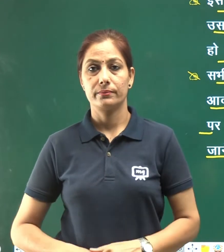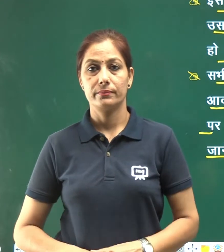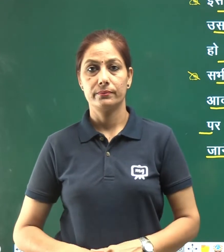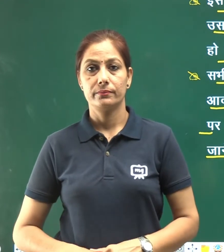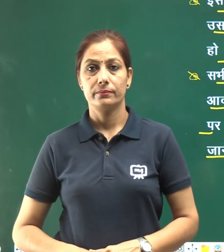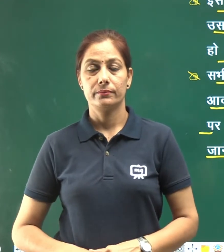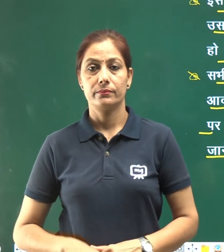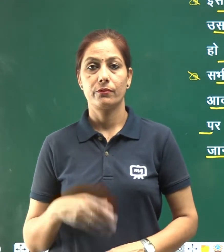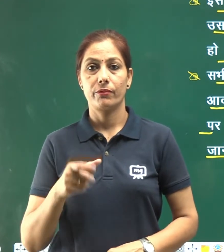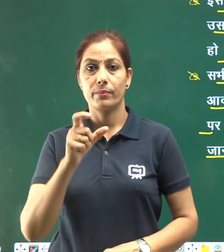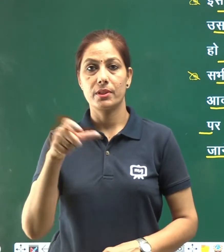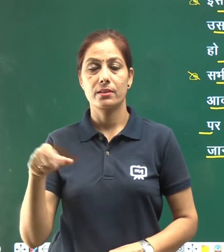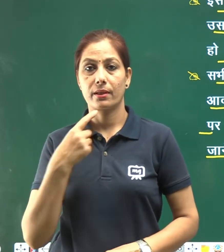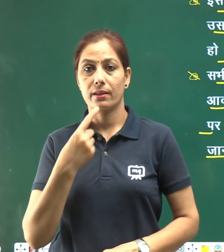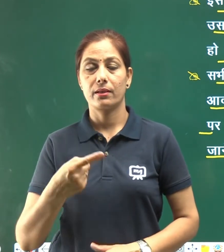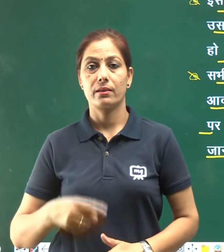वे कहते हैं,